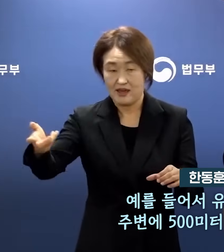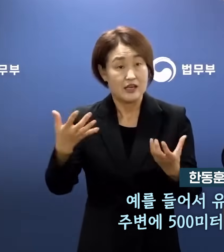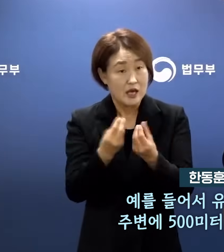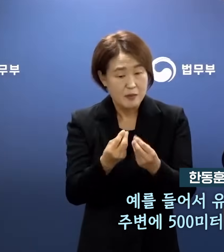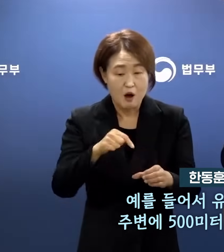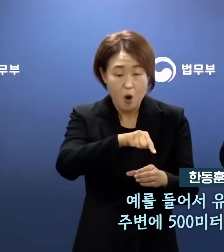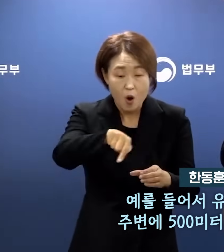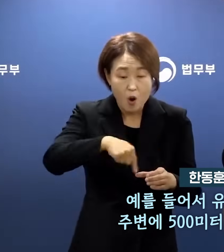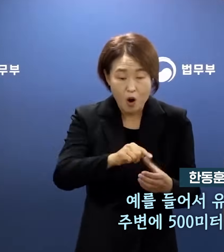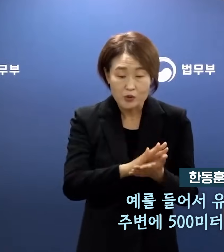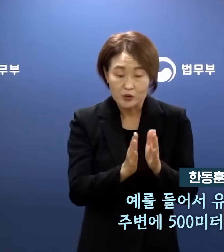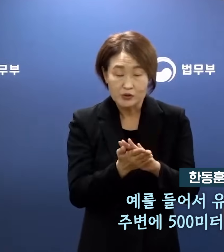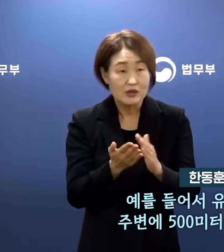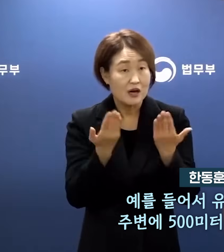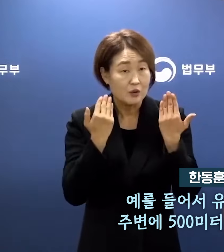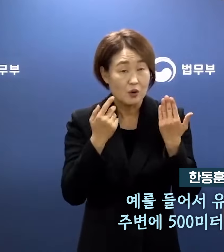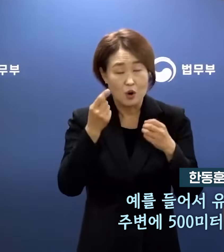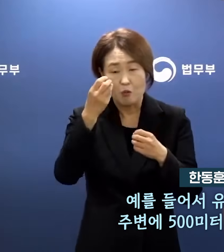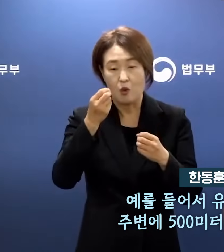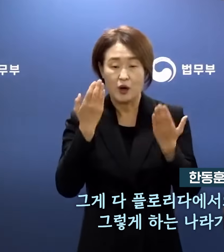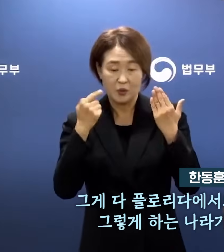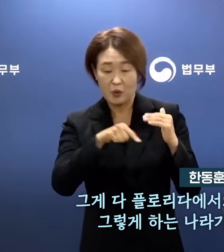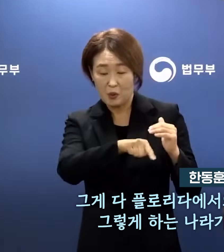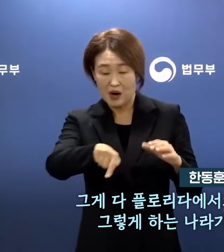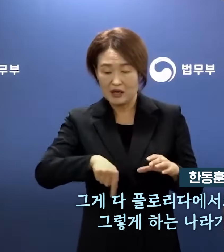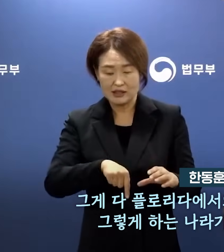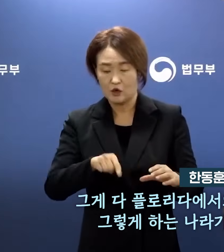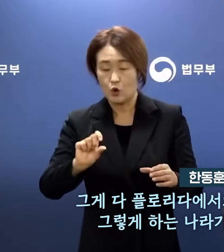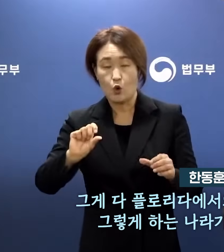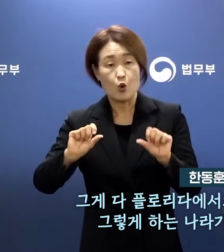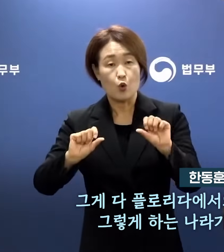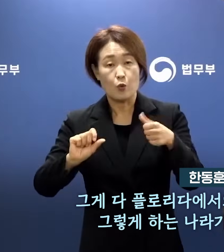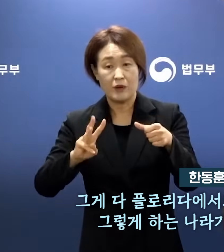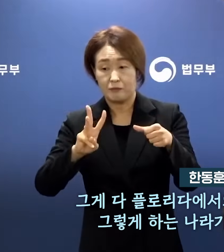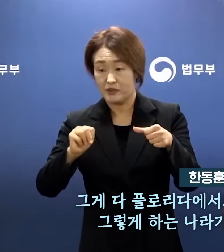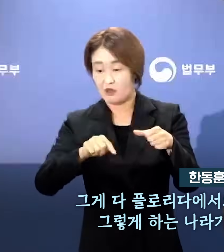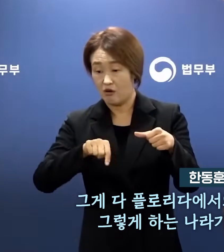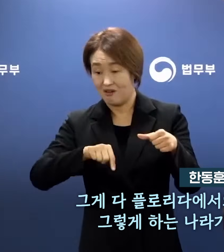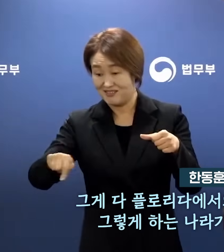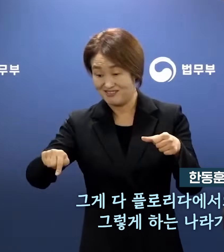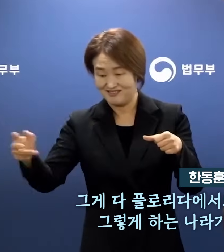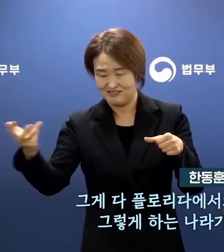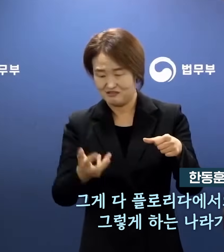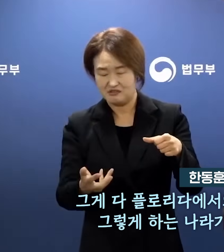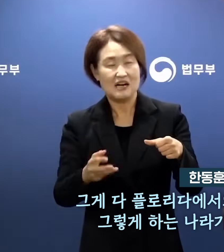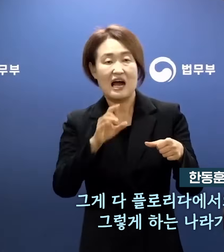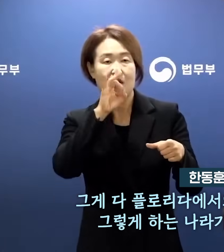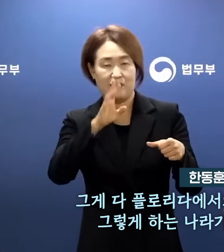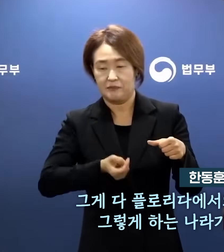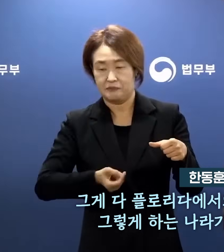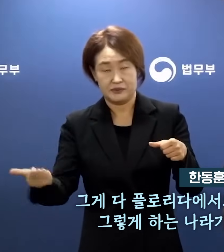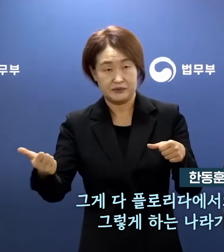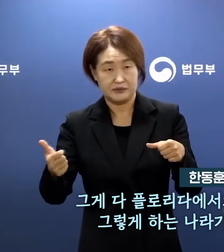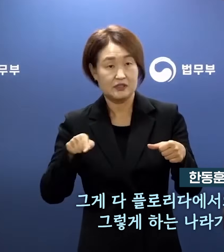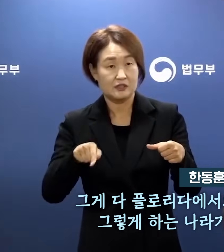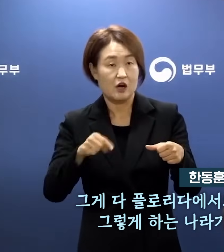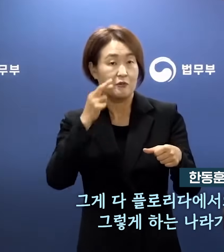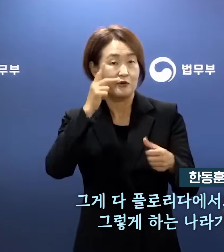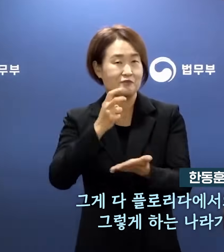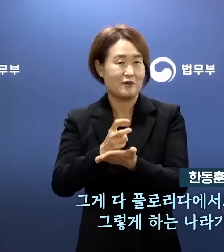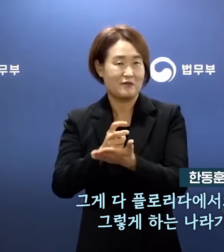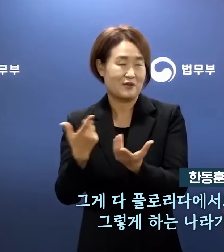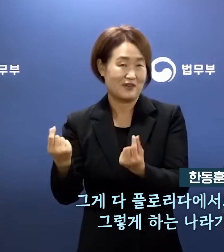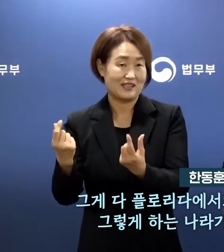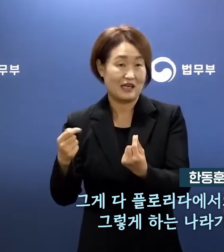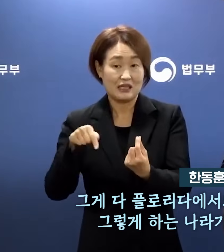주변에 500m 내에는 살지 못한다. 그게 플로리다에서의 제시카법의 출발점이었고 그렇게